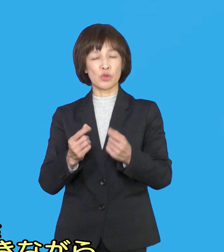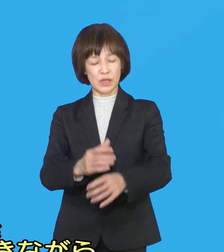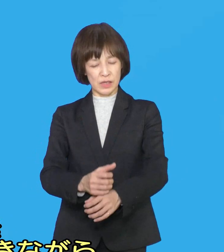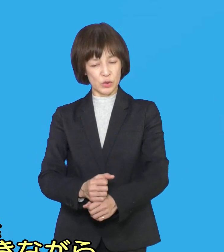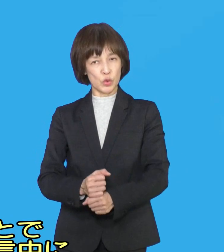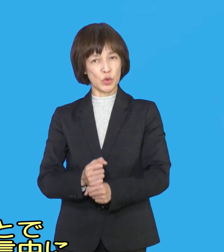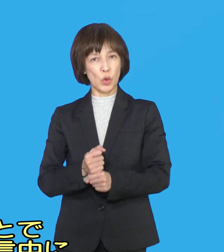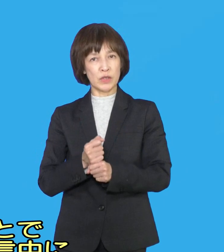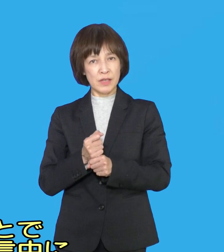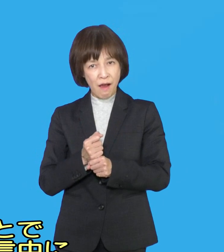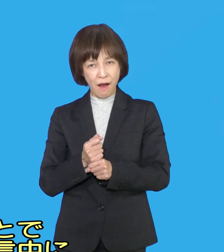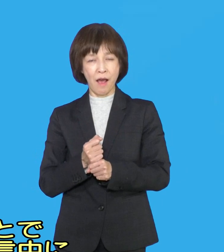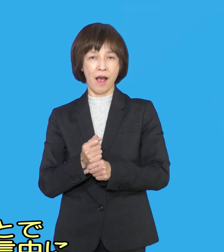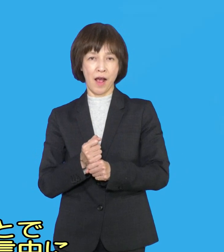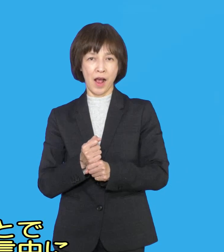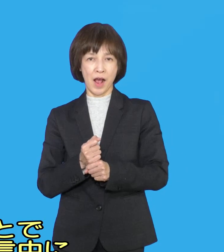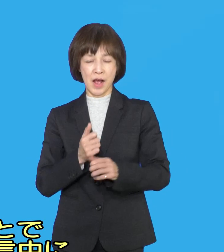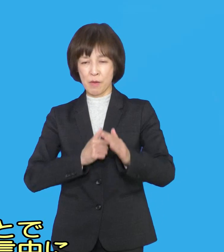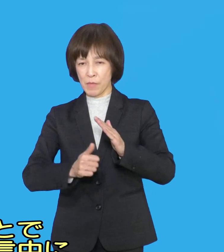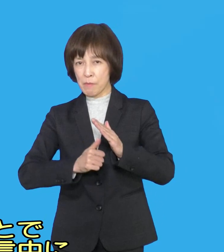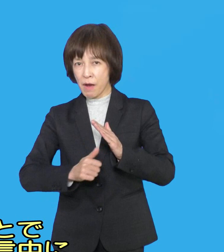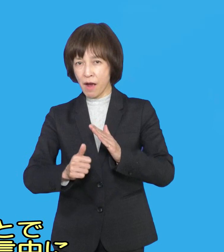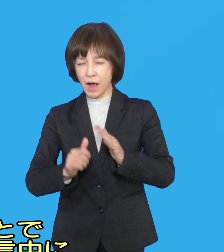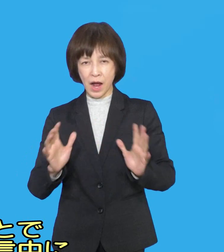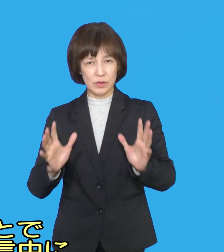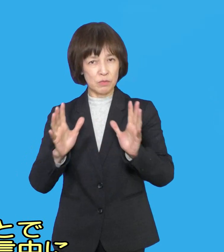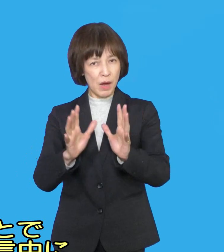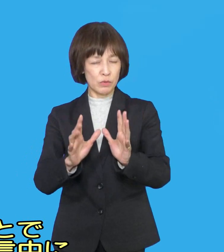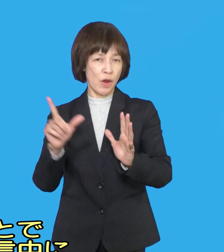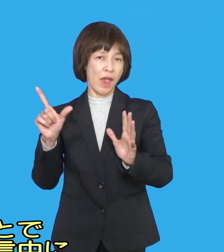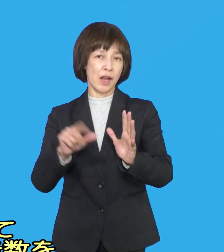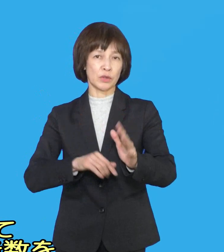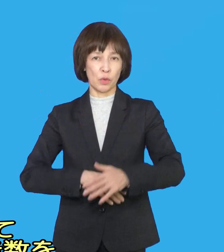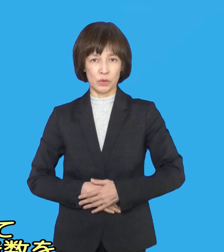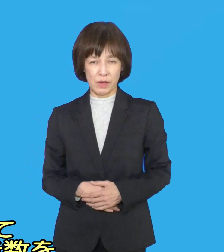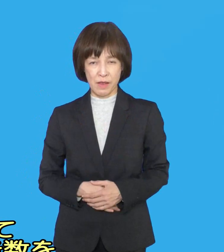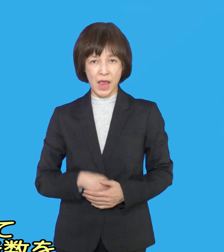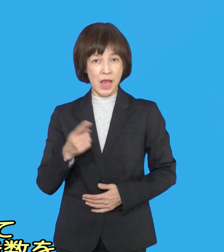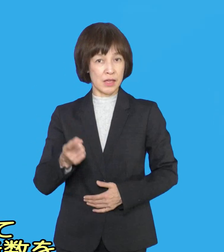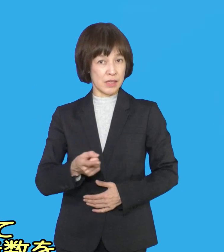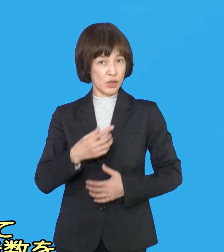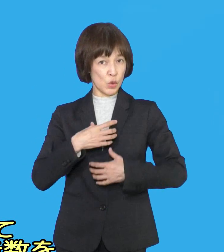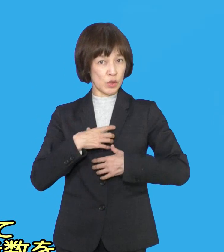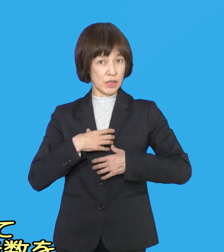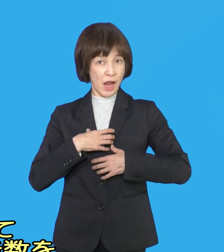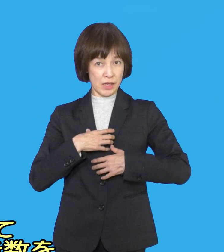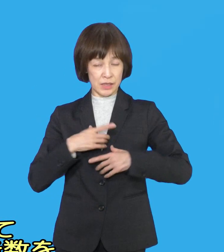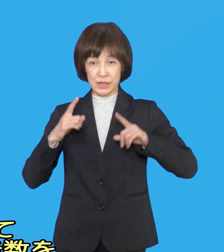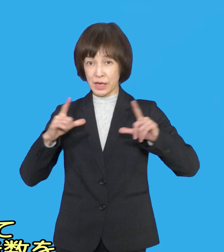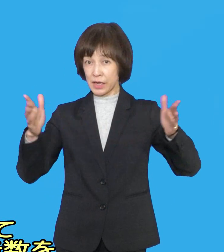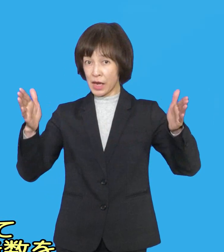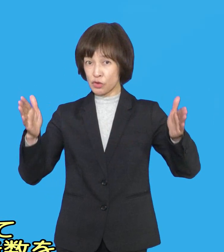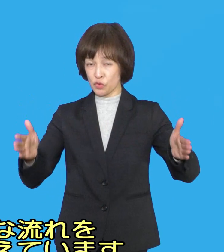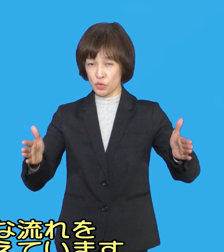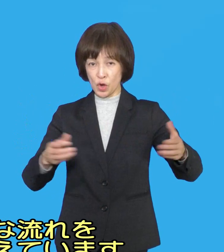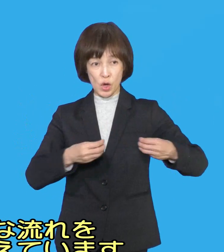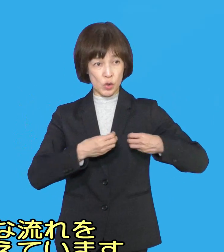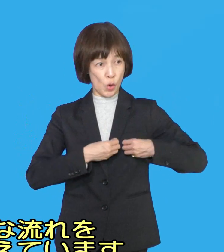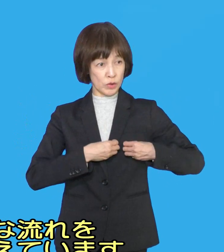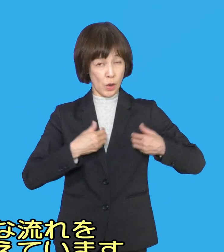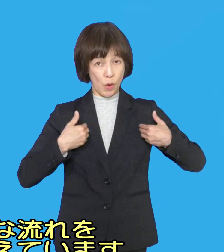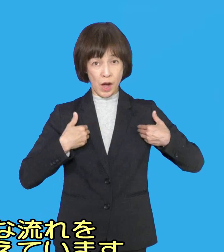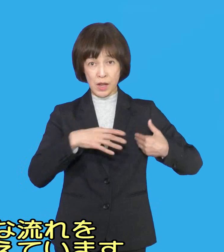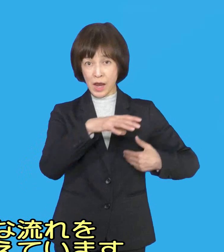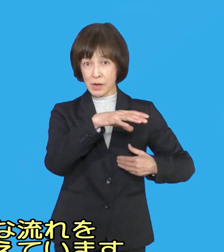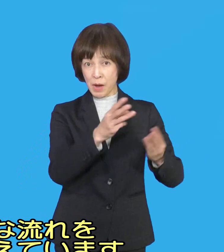ていただきながら、機会を減らすことで、この緊急事態宣言中にこの陽性者数、そして感染経路不明者数をぐぐっと減ら